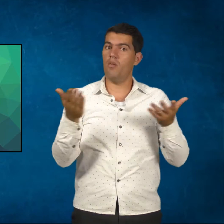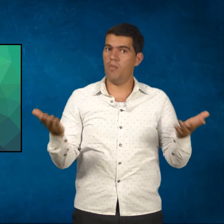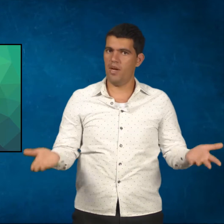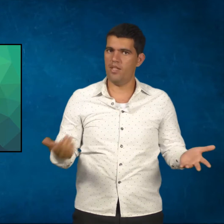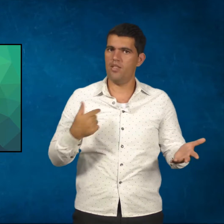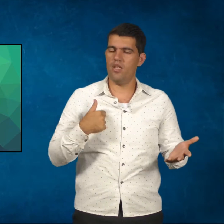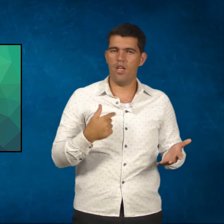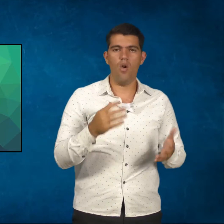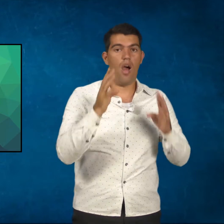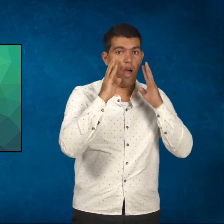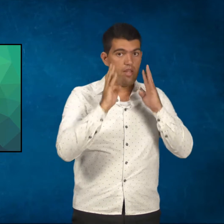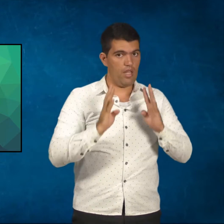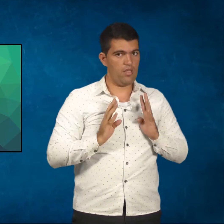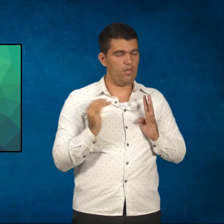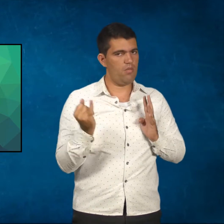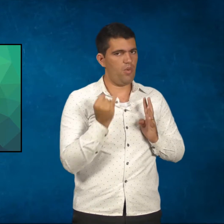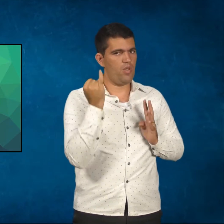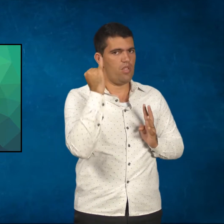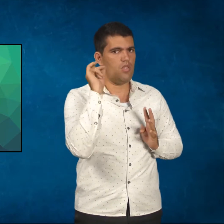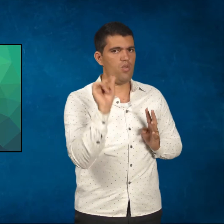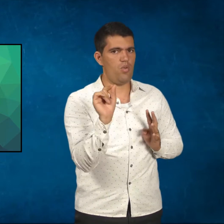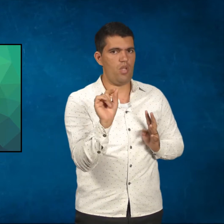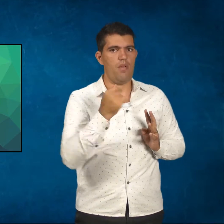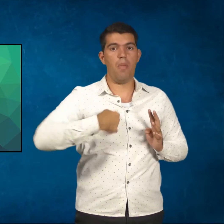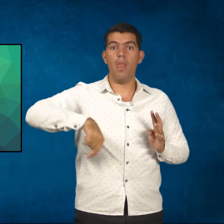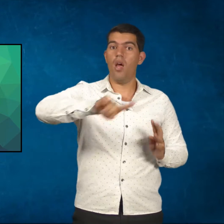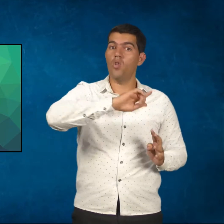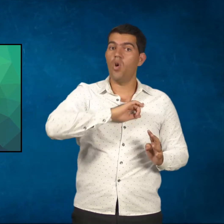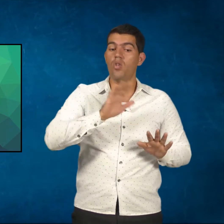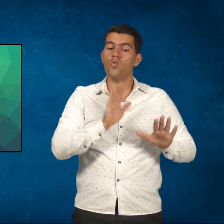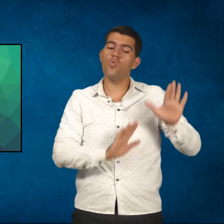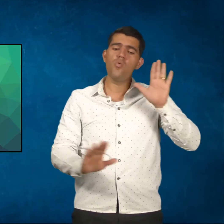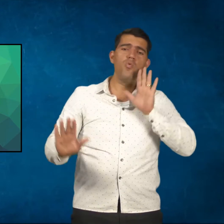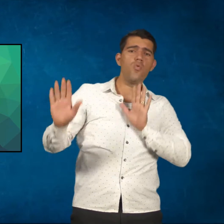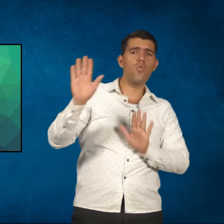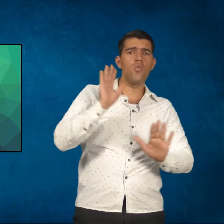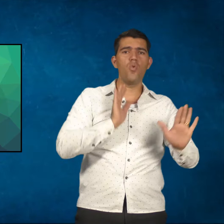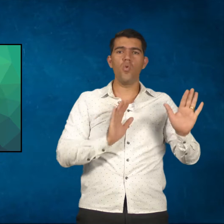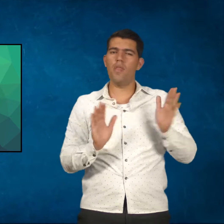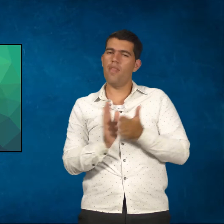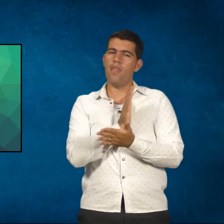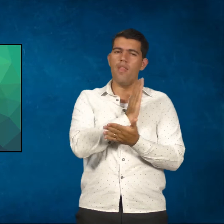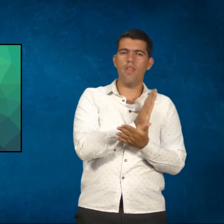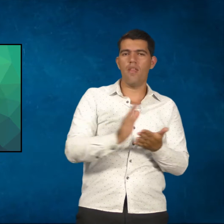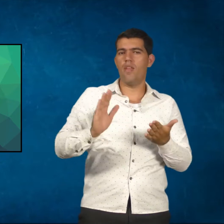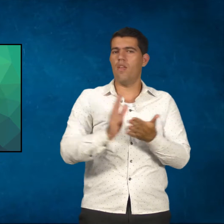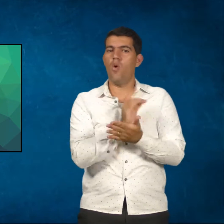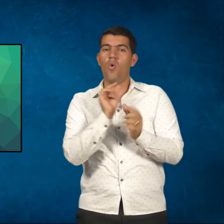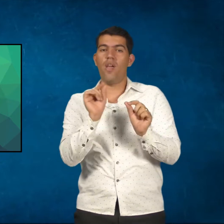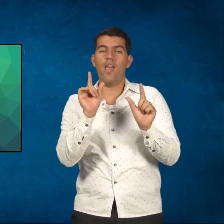atenção para algo importante. É preciso a gente tomar alguns cuidados para não